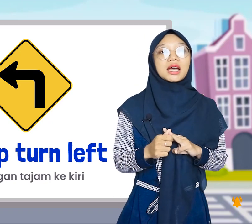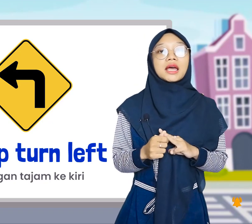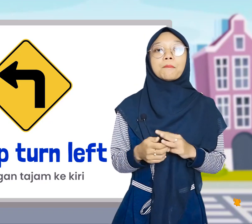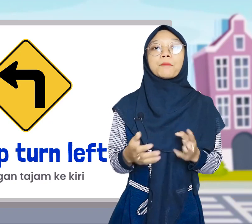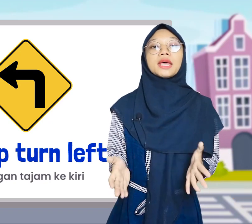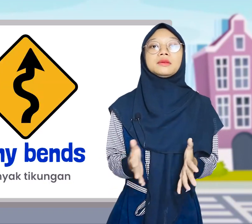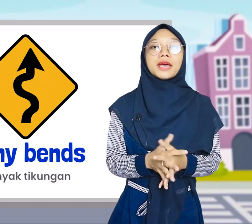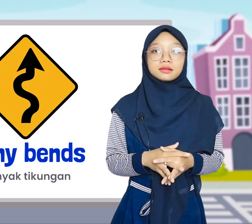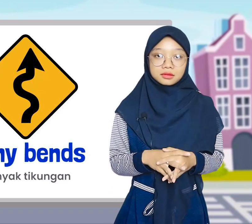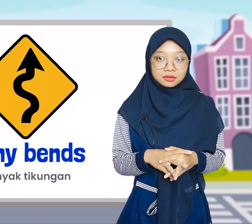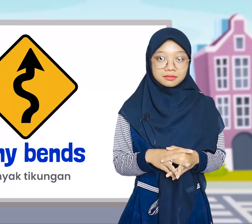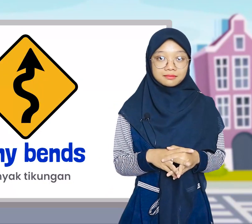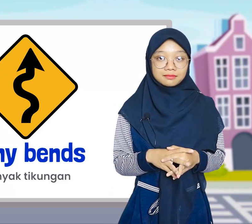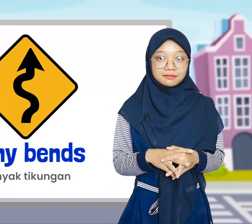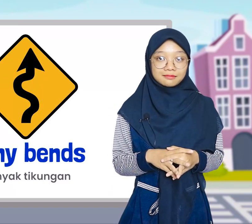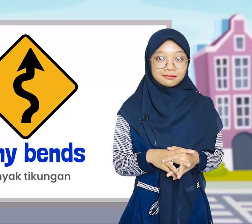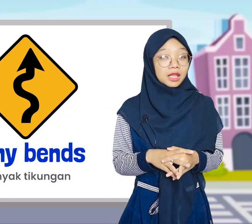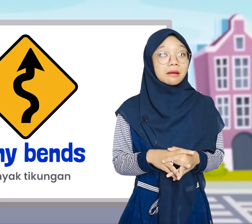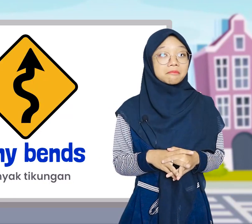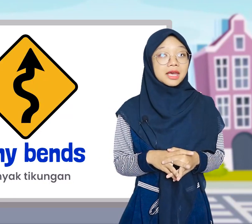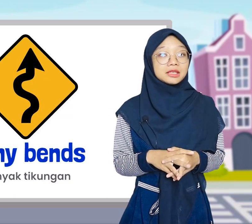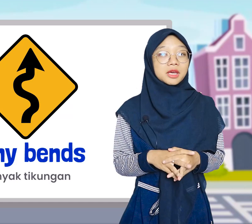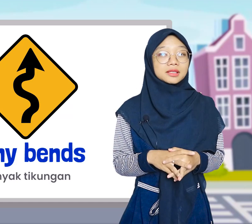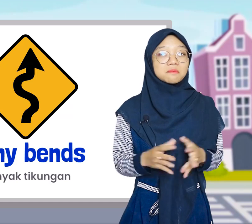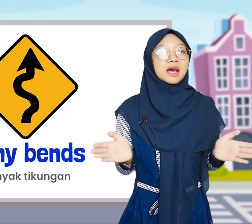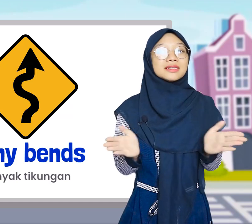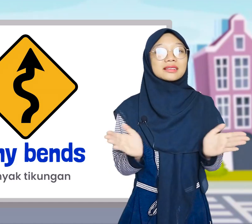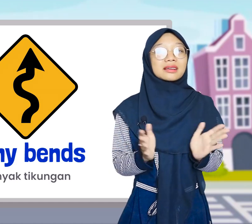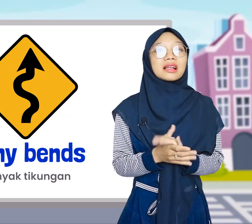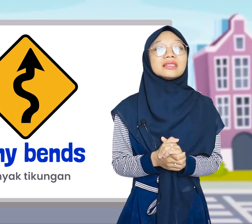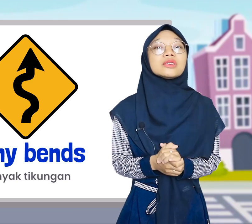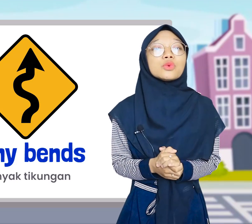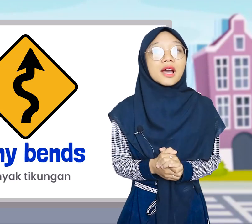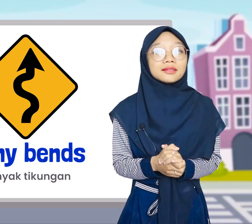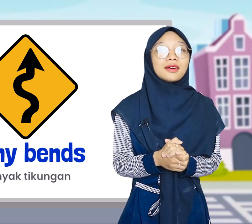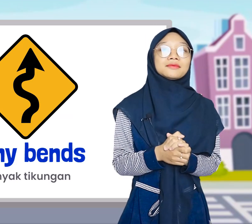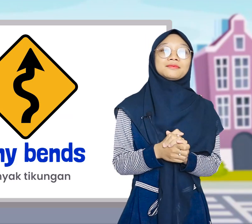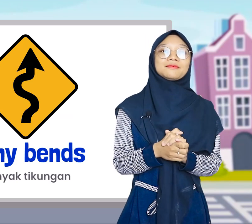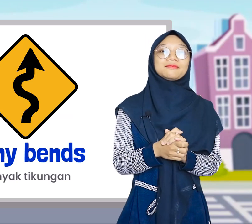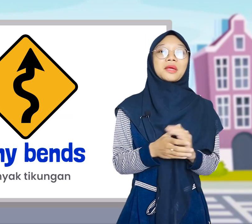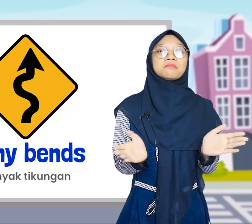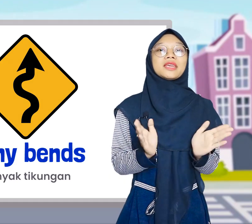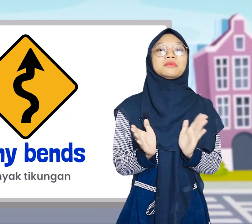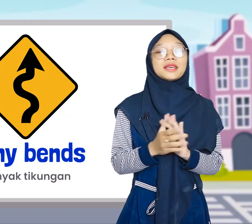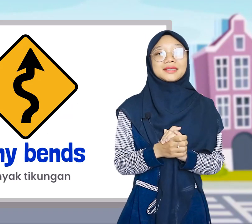ada many bends. Many bends, banyak sekali tikungannya. Many bends,